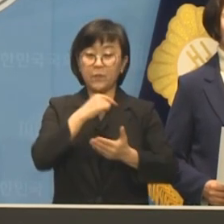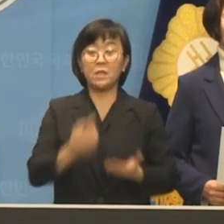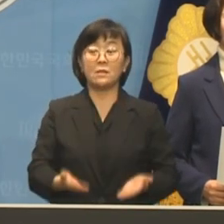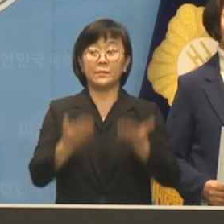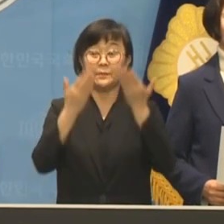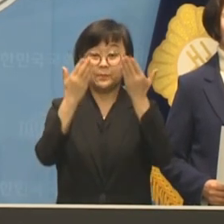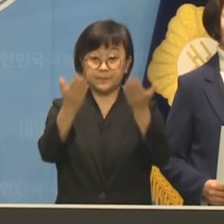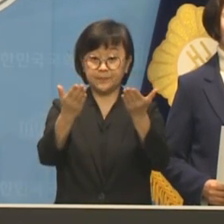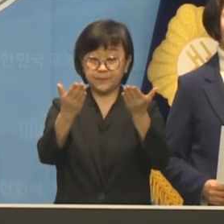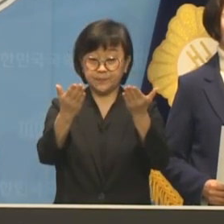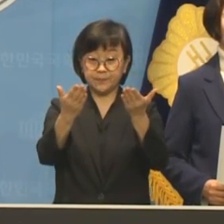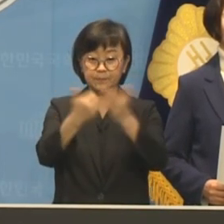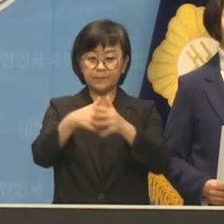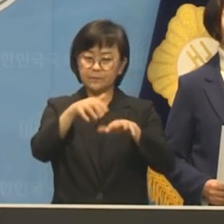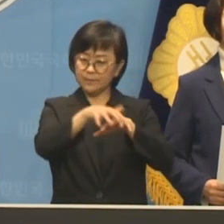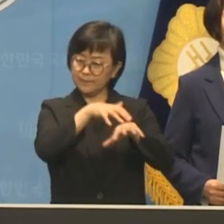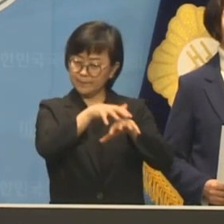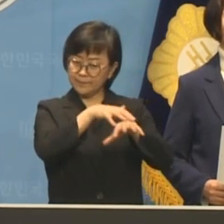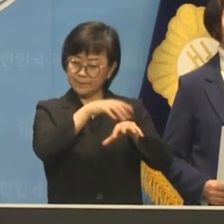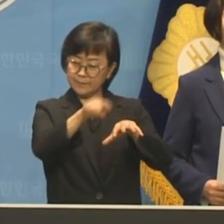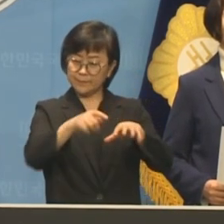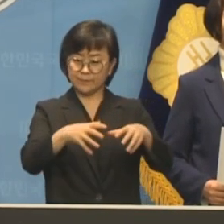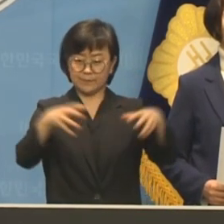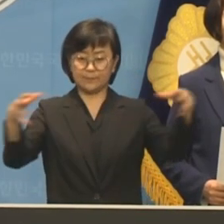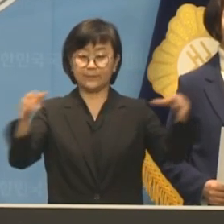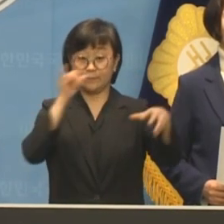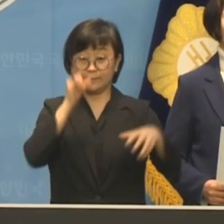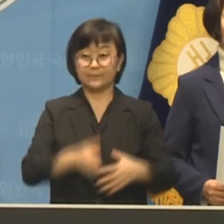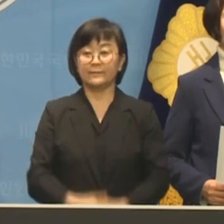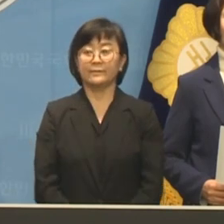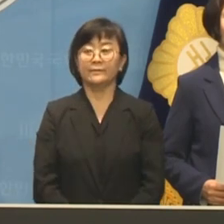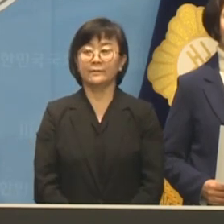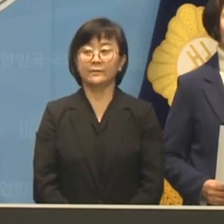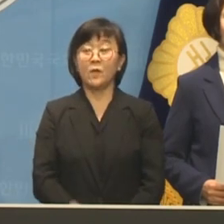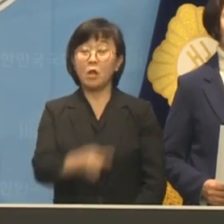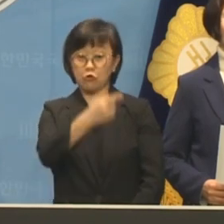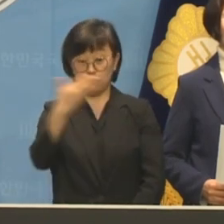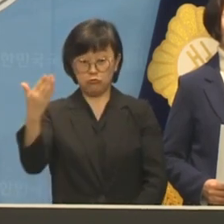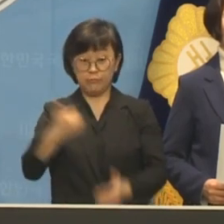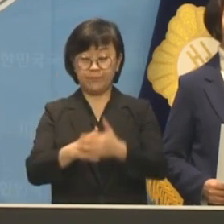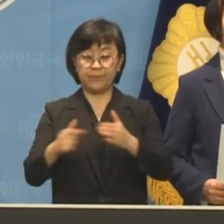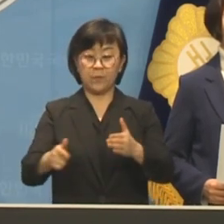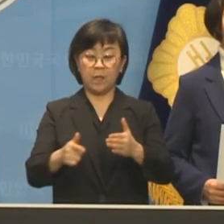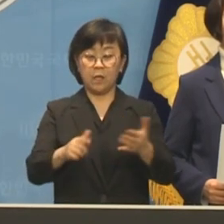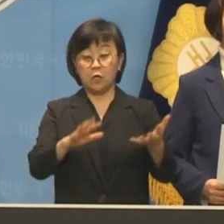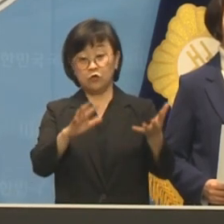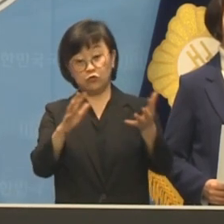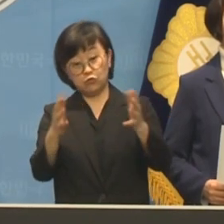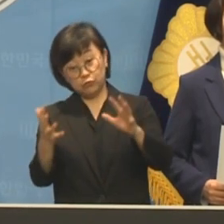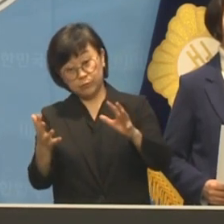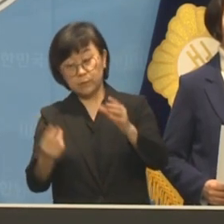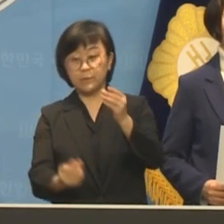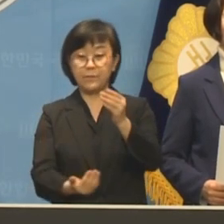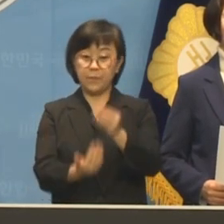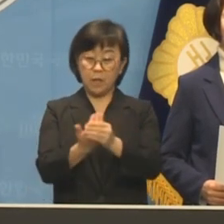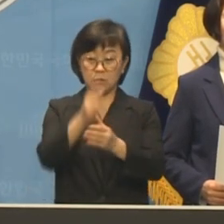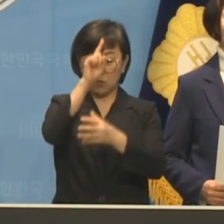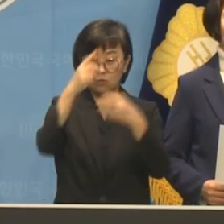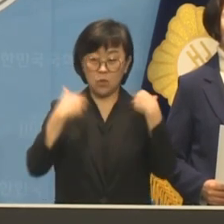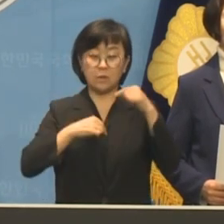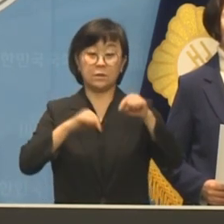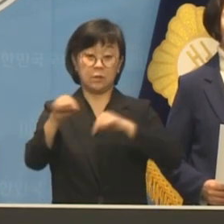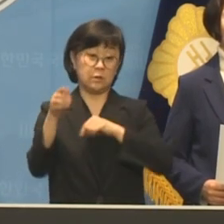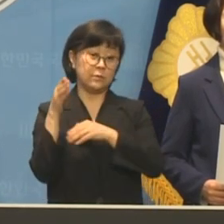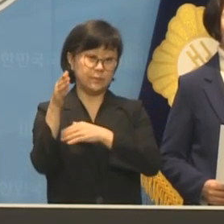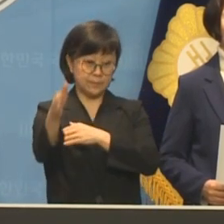발판으로 조직의 규모와 덩치를 키워왔습니다. 소방관들의 순직이 생기면 정부와